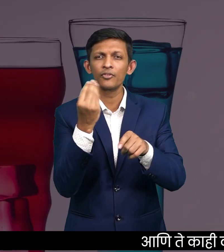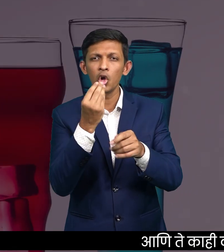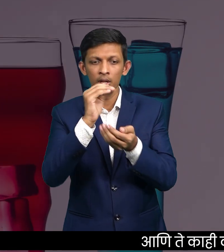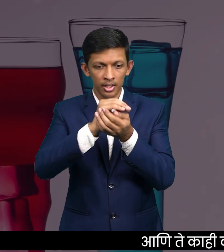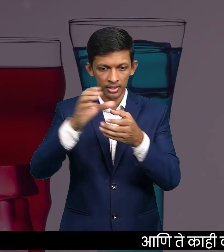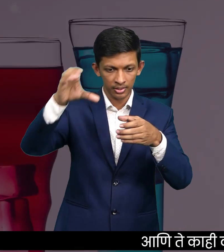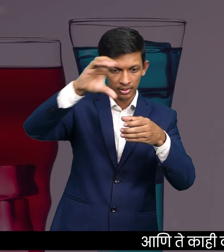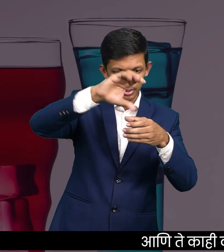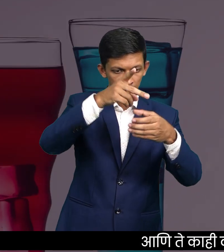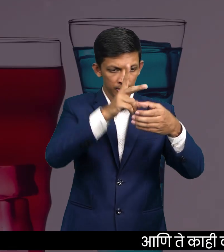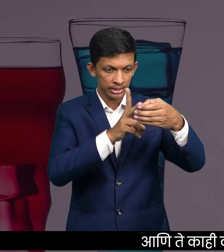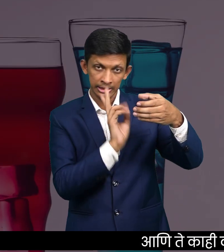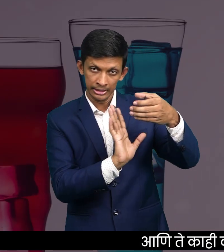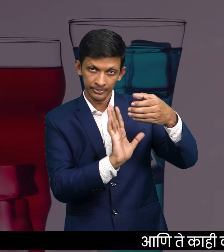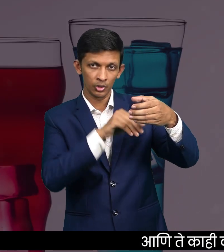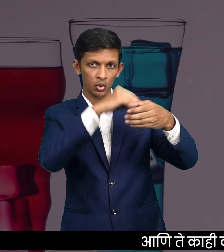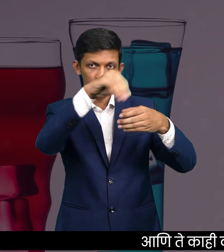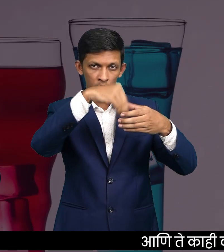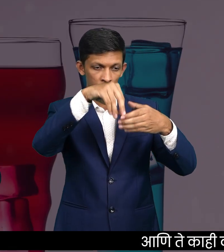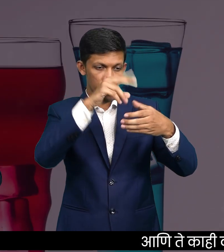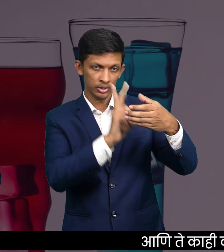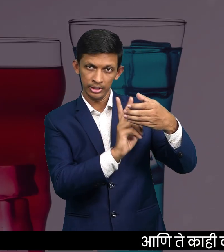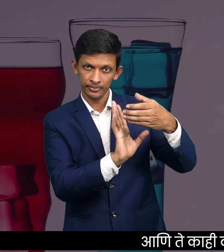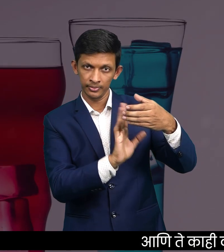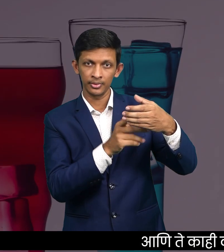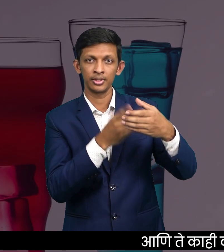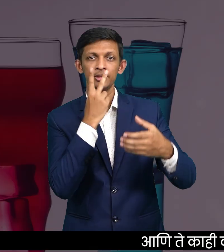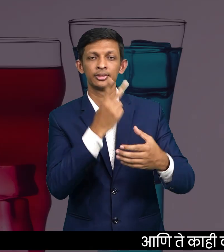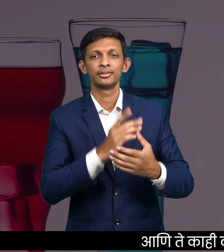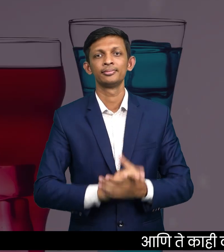आणि ते काही काळासाठी स्थिर ठेवा.